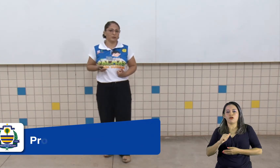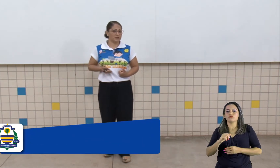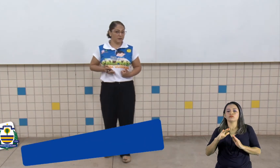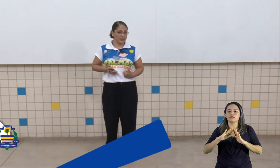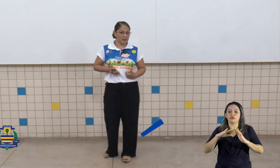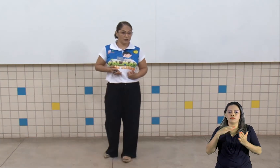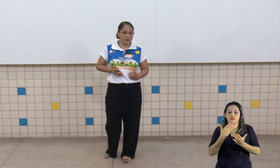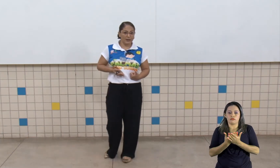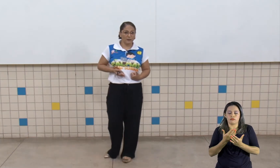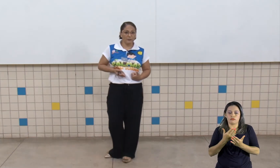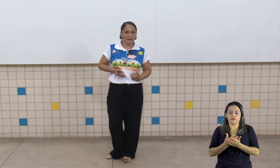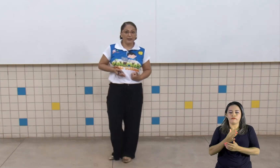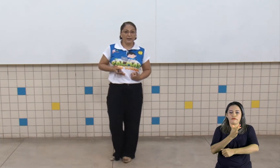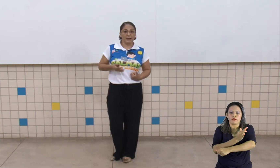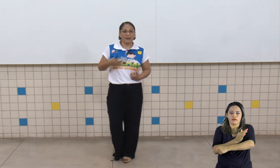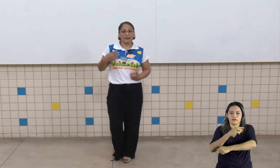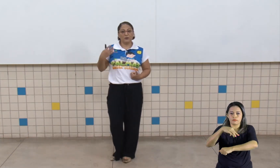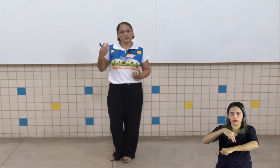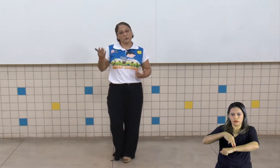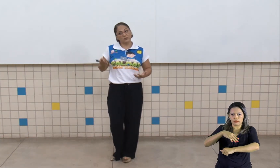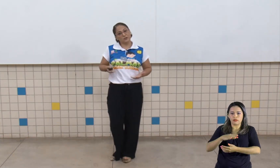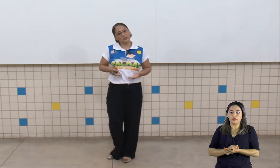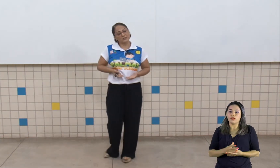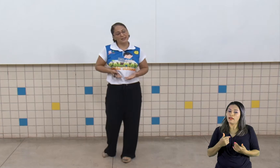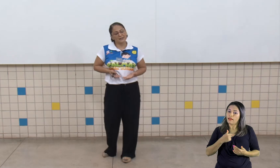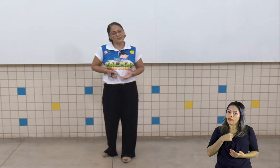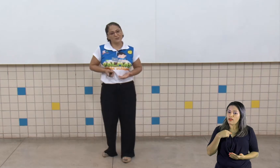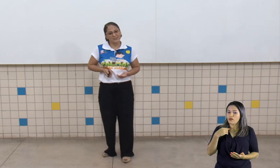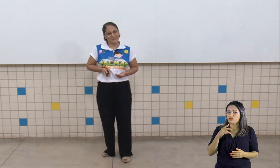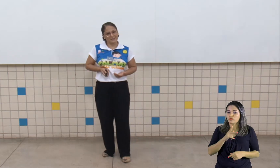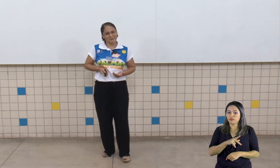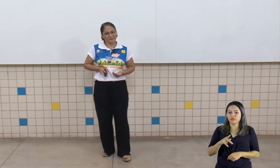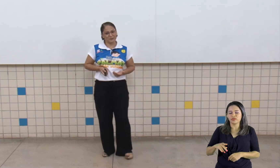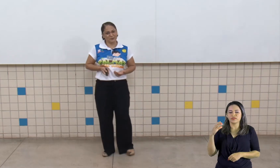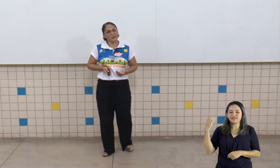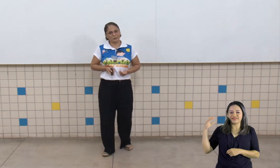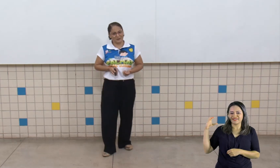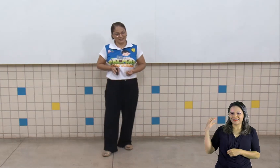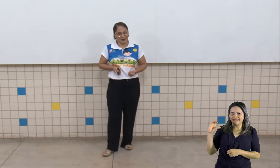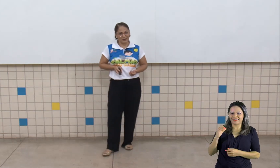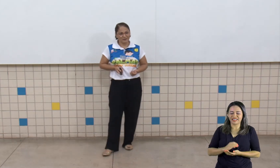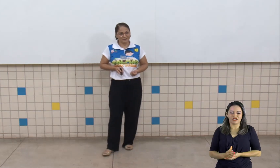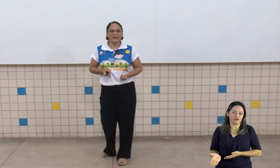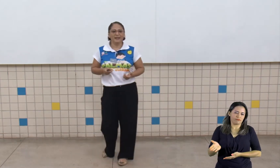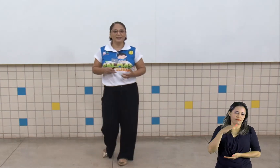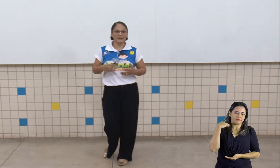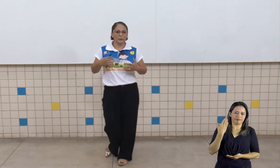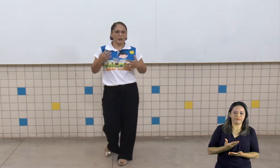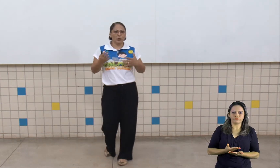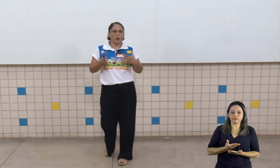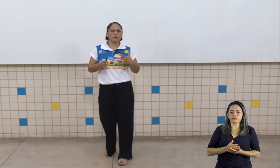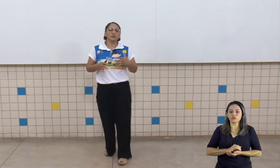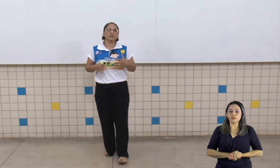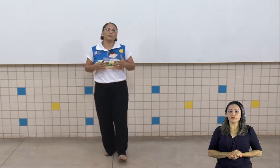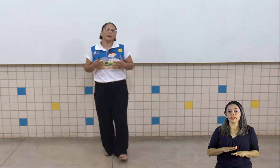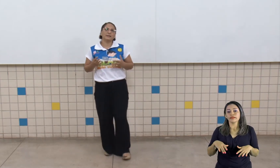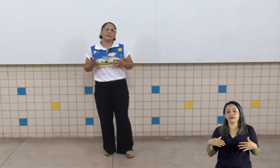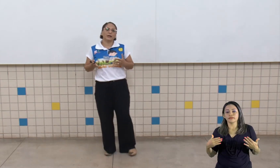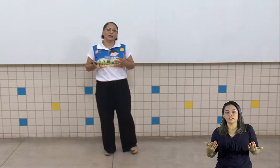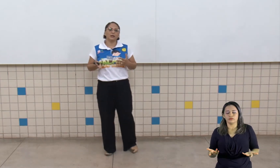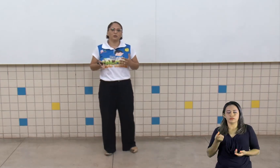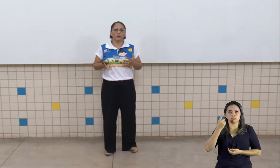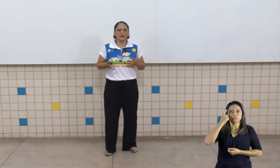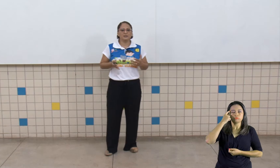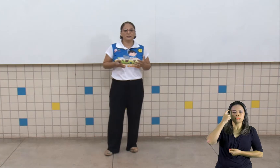Integral Euridice Ferreira de Mello e eu sou a professora de ciências de vocês. Vamos lá para a nossa aula? Então, quando a gente